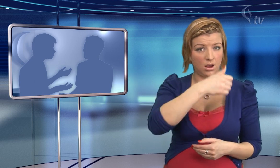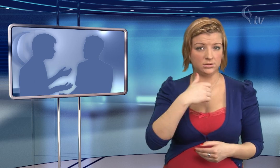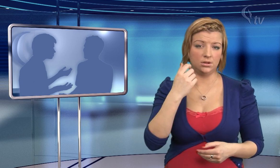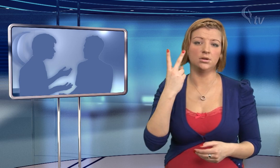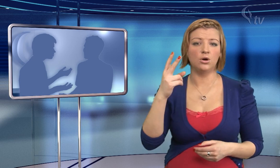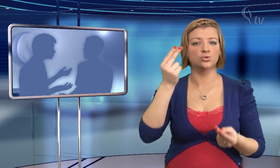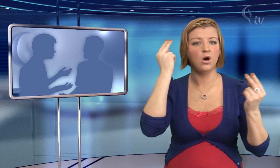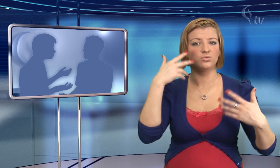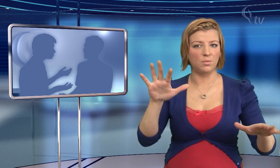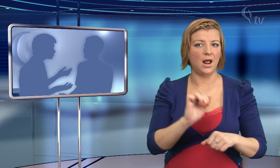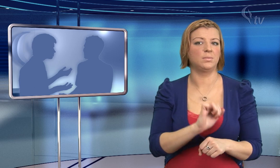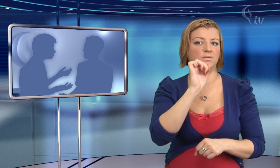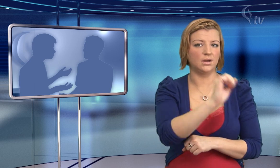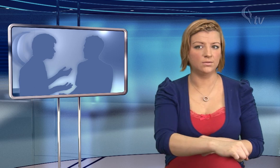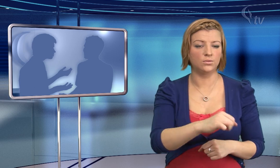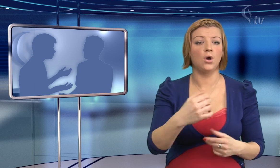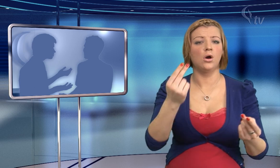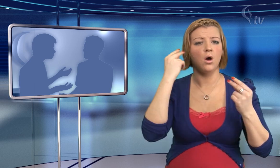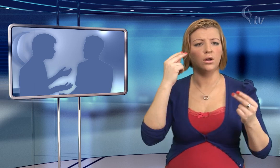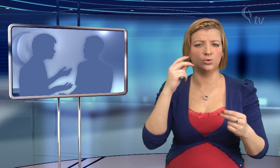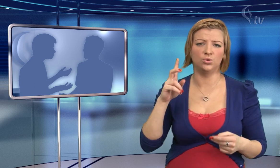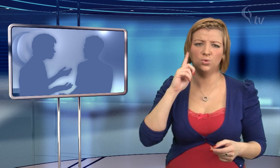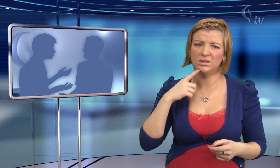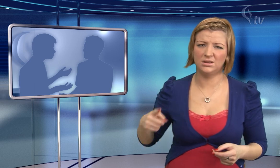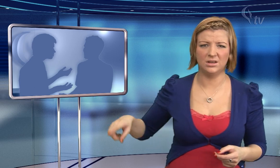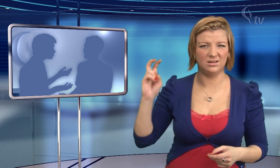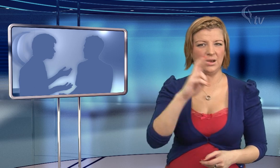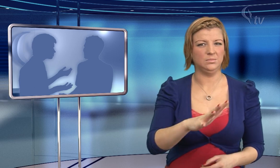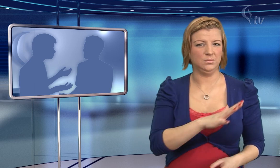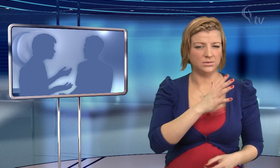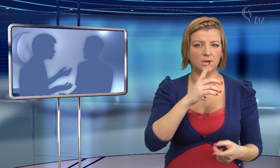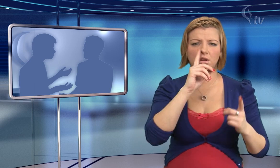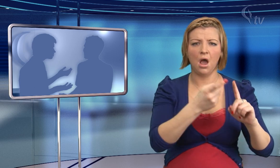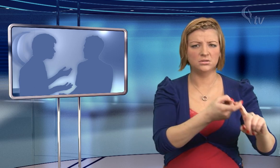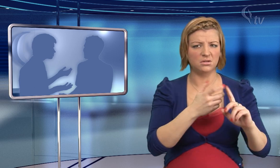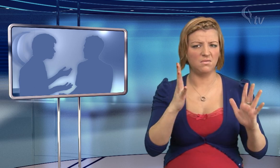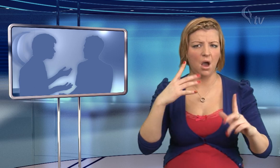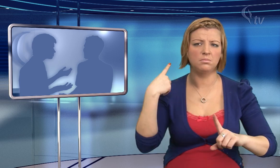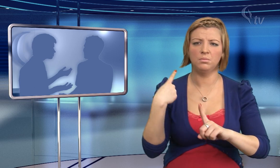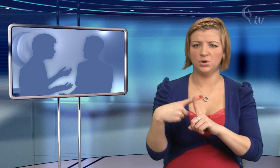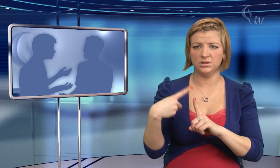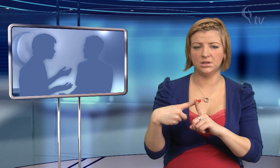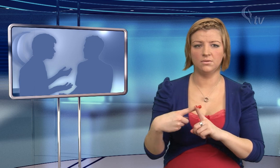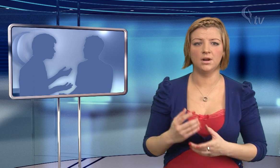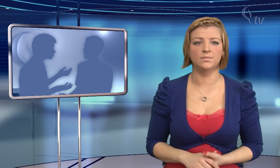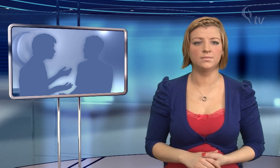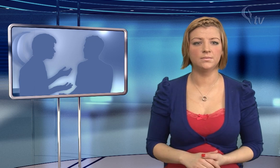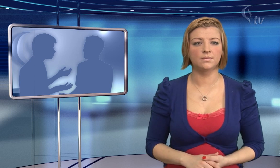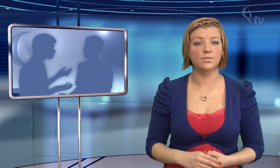Käesolevaks aastaks on kaks koolitust läbi viidud ja koolitusel käinud kurtidelt on tagasiside väga positiivne. Koolitused